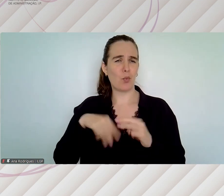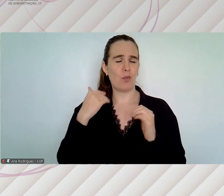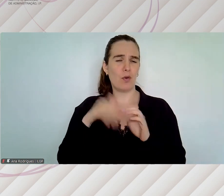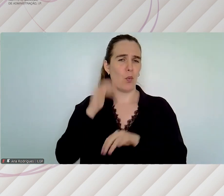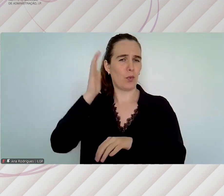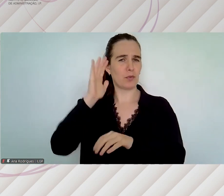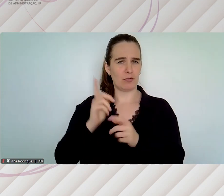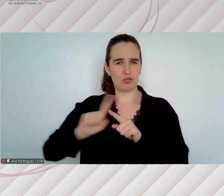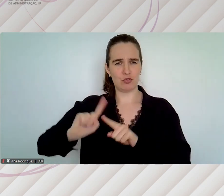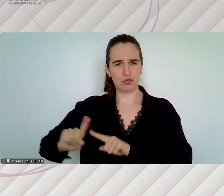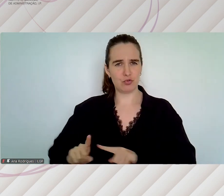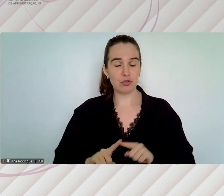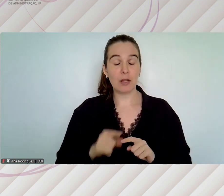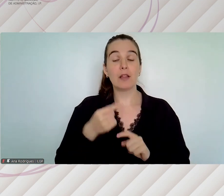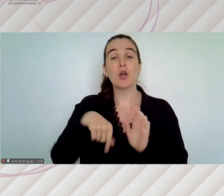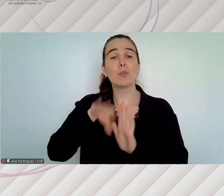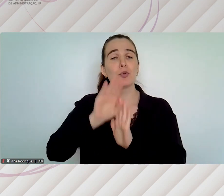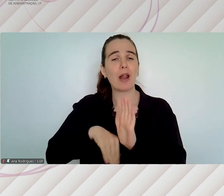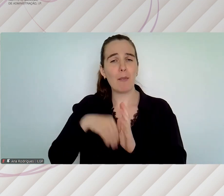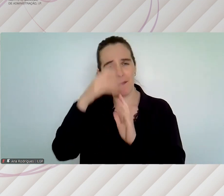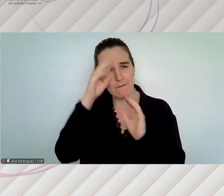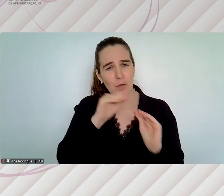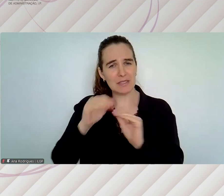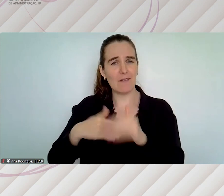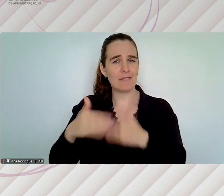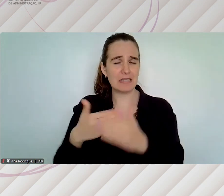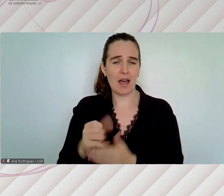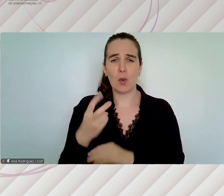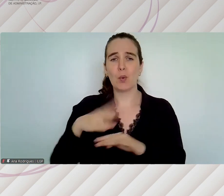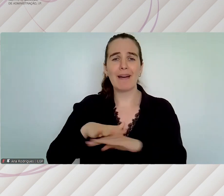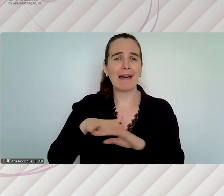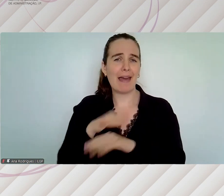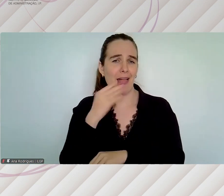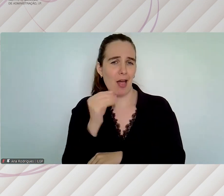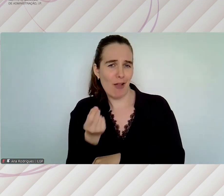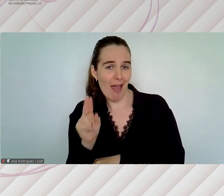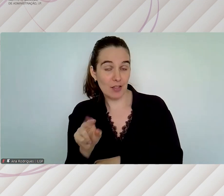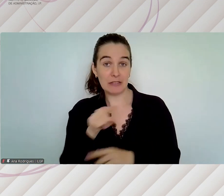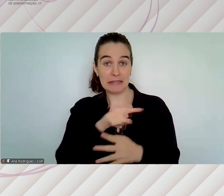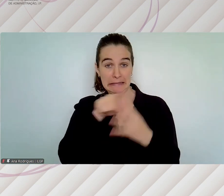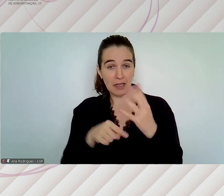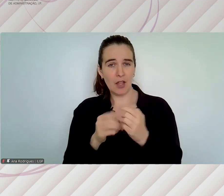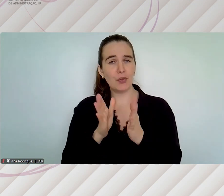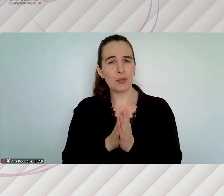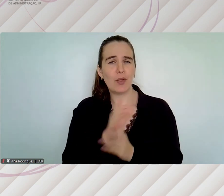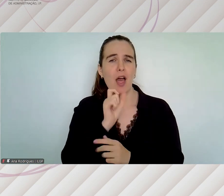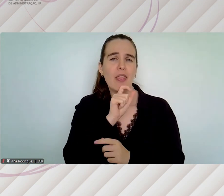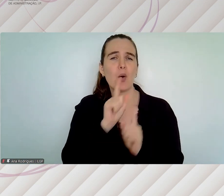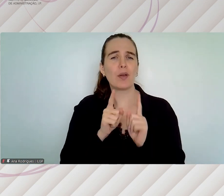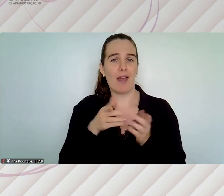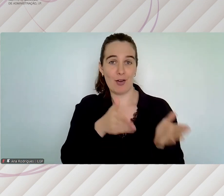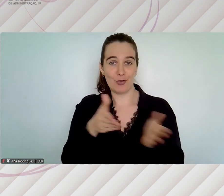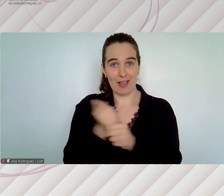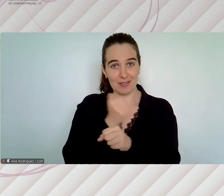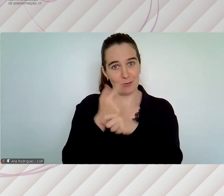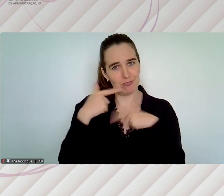formação avançada e a Rede INA Alumni, este Instituto promove uma cultura de aprendizagem e de valorização do serviço público que